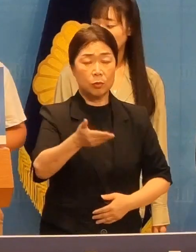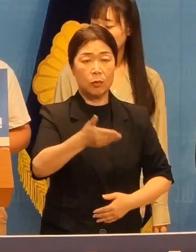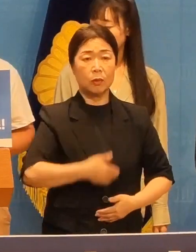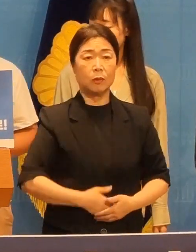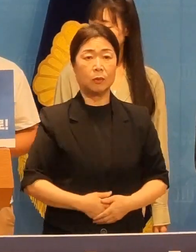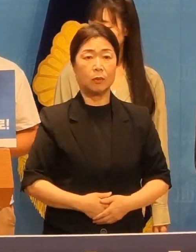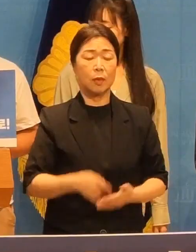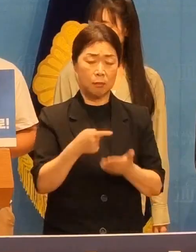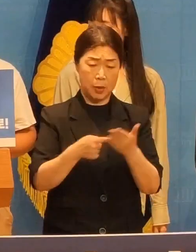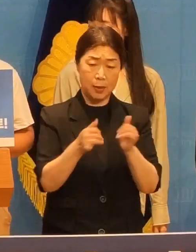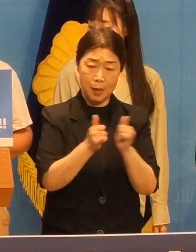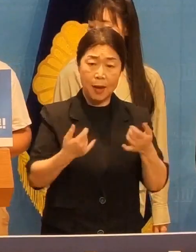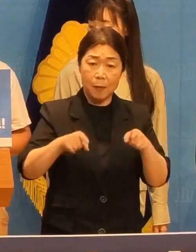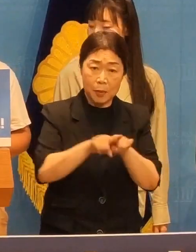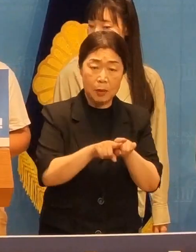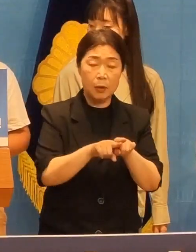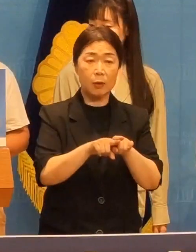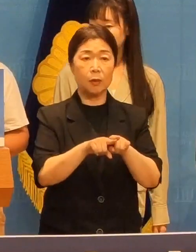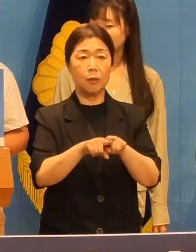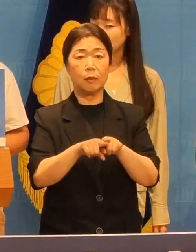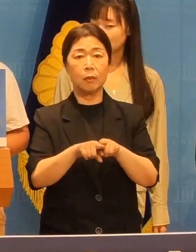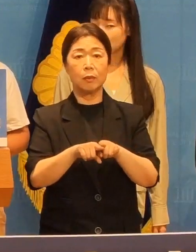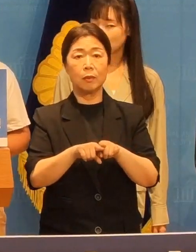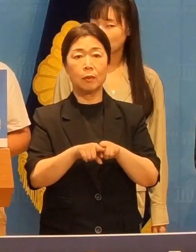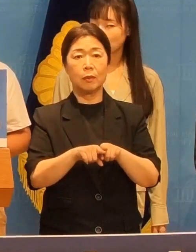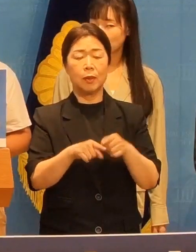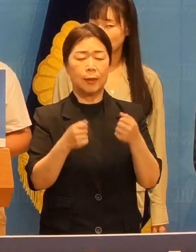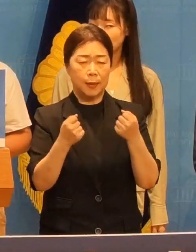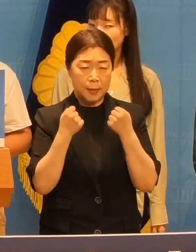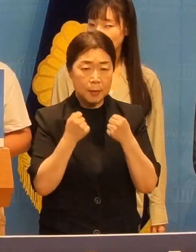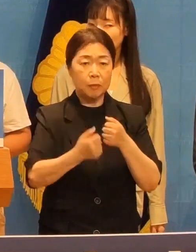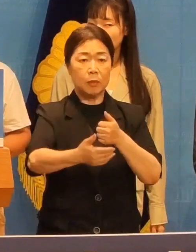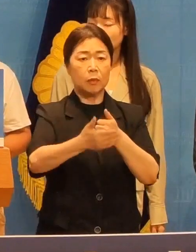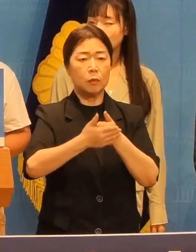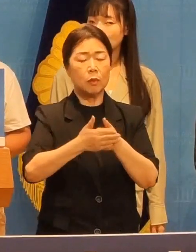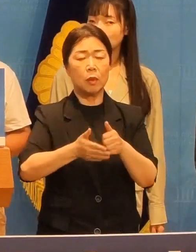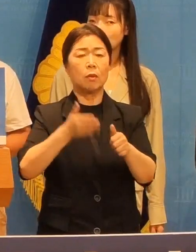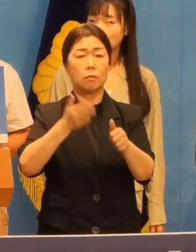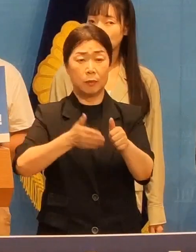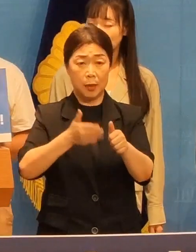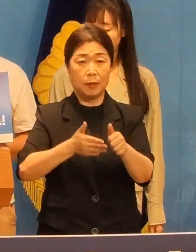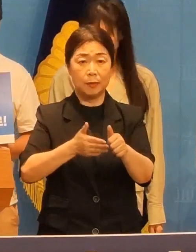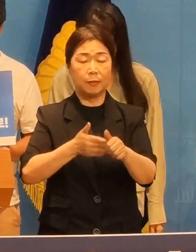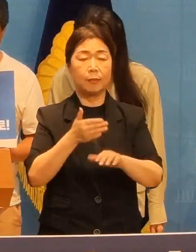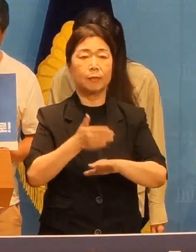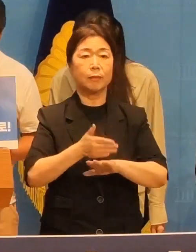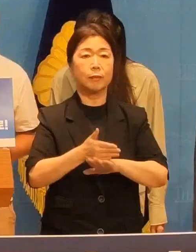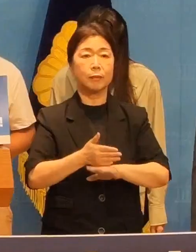우리 피해자들과 같이 힘을 보태주십시오. 감사합니다.